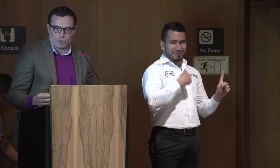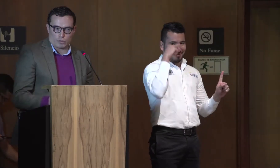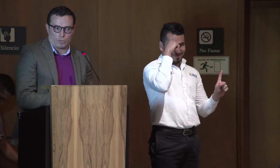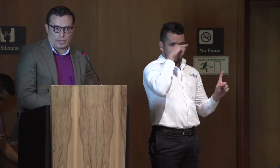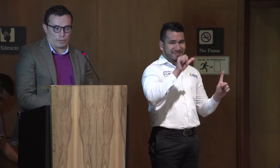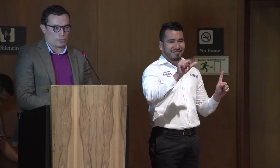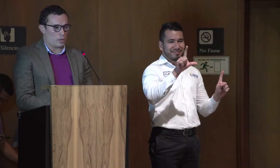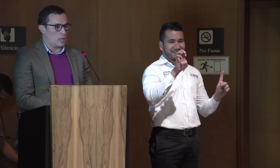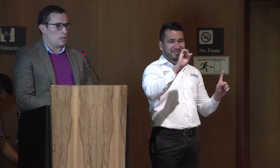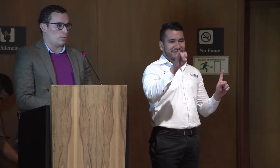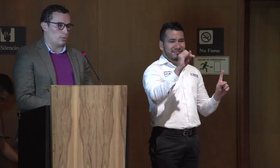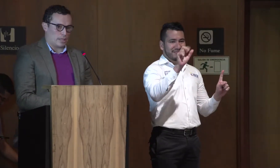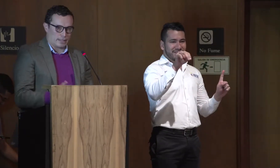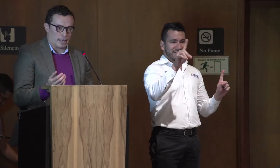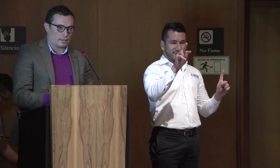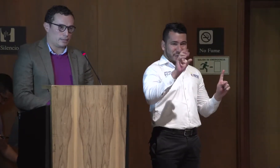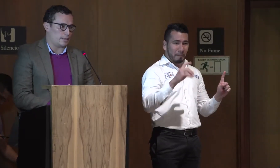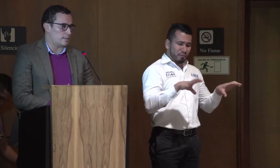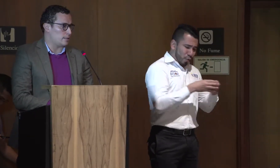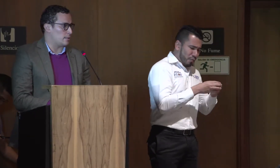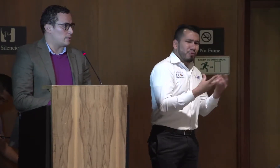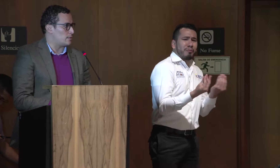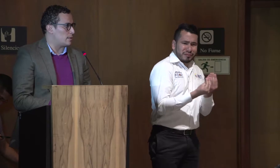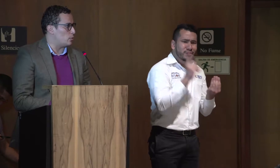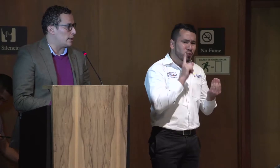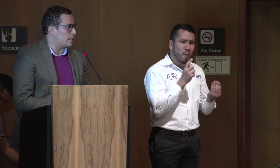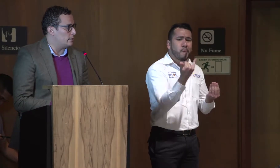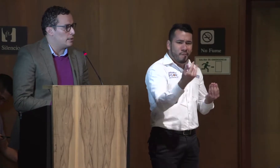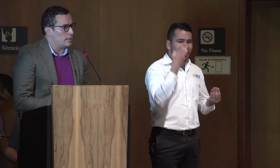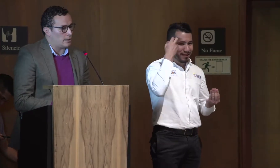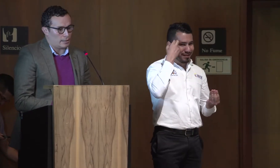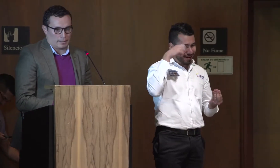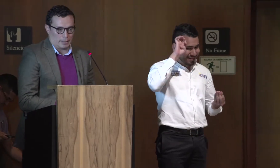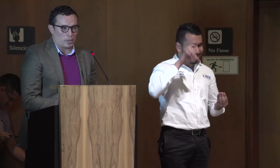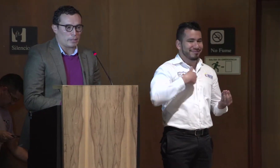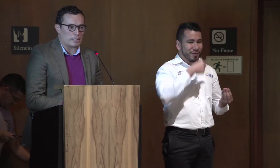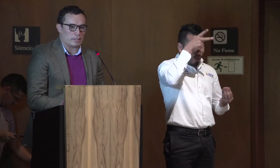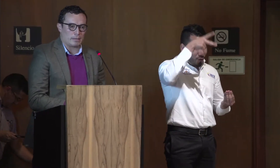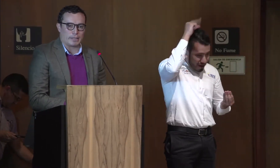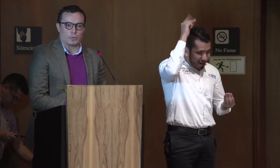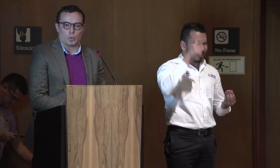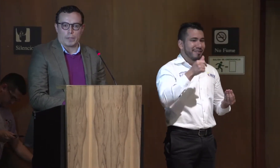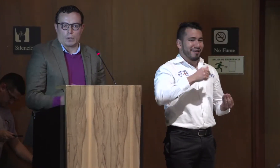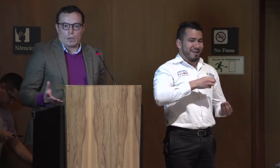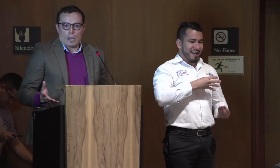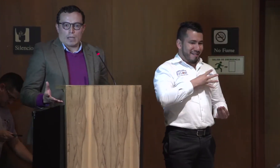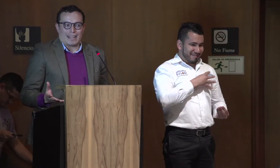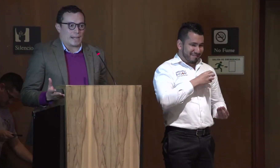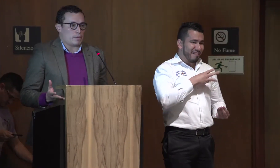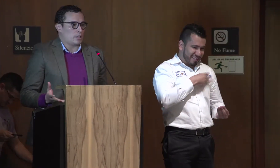muchos de nuestros compañeros sordos, ahí está Eliezer, está Andrés, está Juliana, seguramente se me escapará alguno,